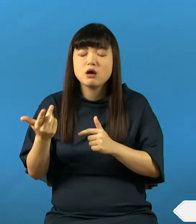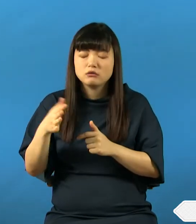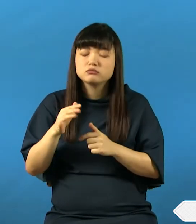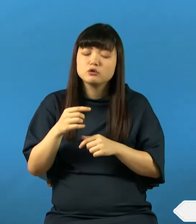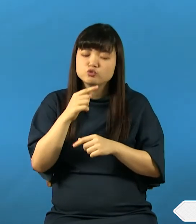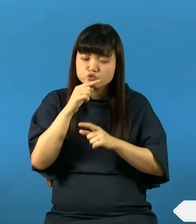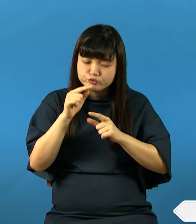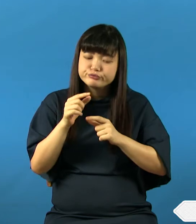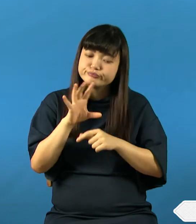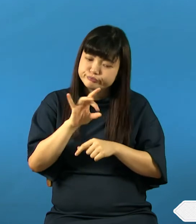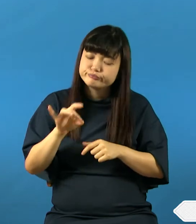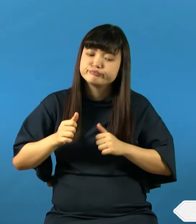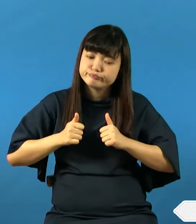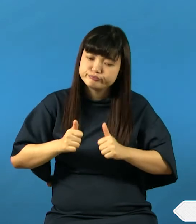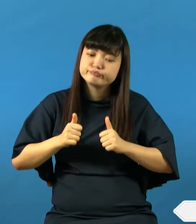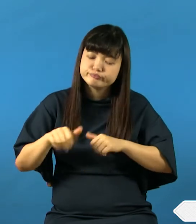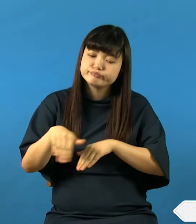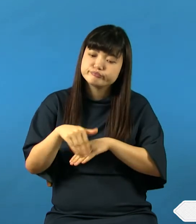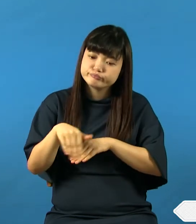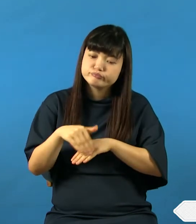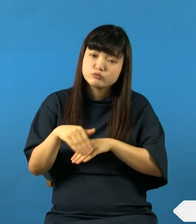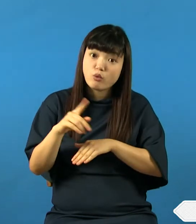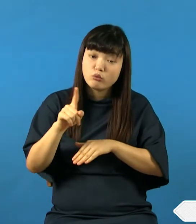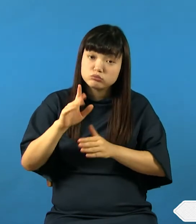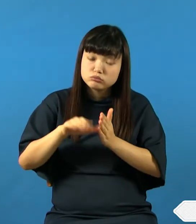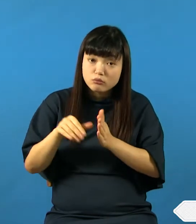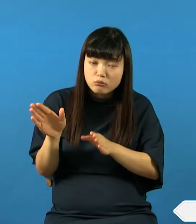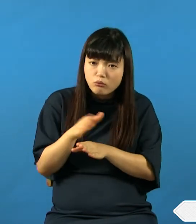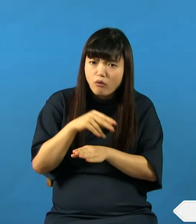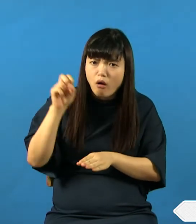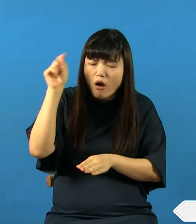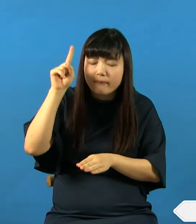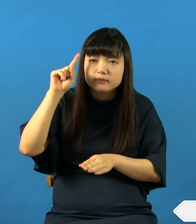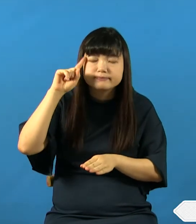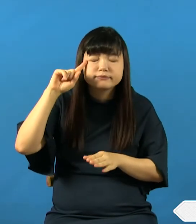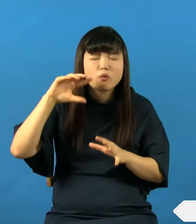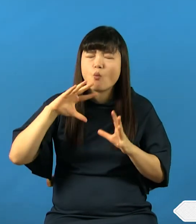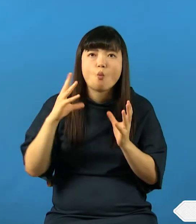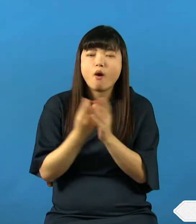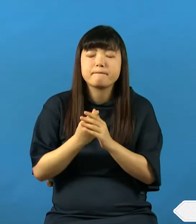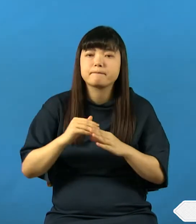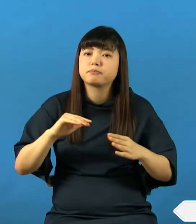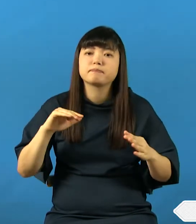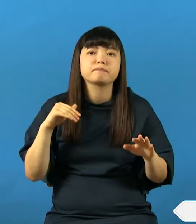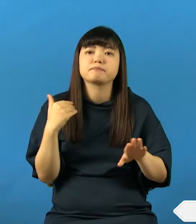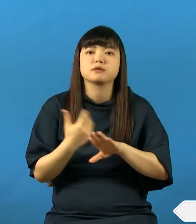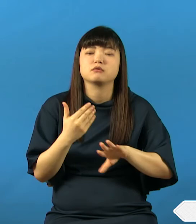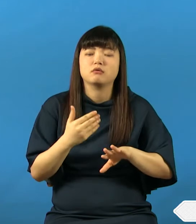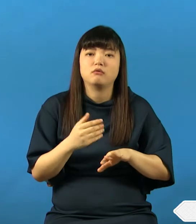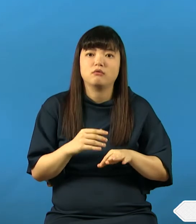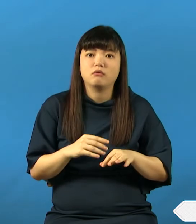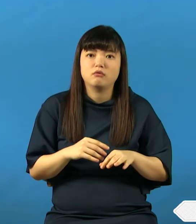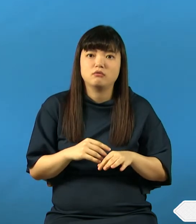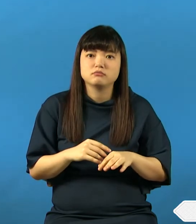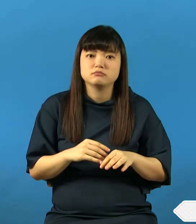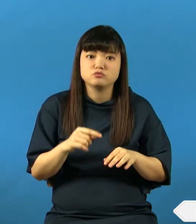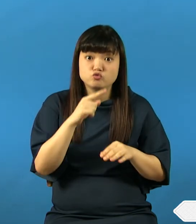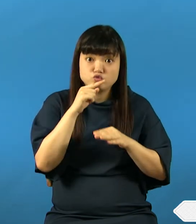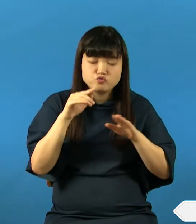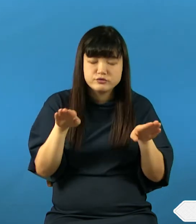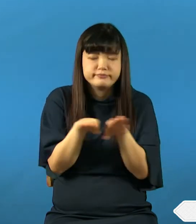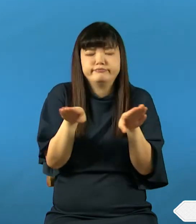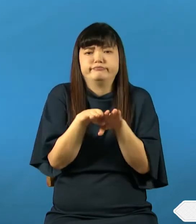없어도 주일 예배는 빠지지 않는 사람인데 어느 순간부터는 갑자기 발을 딱 끊어버렸습니다.